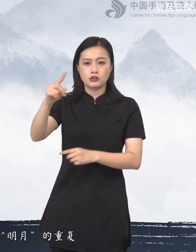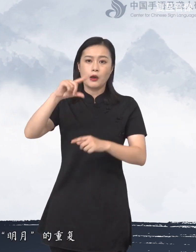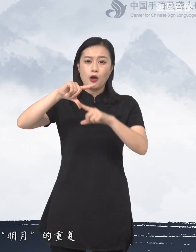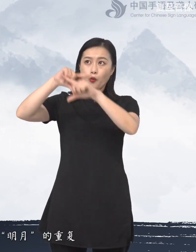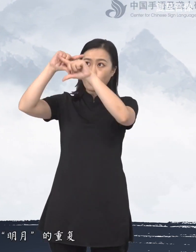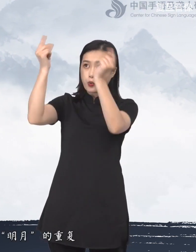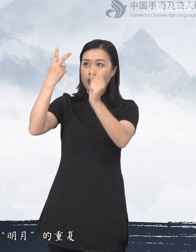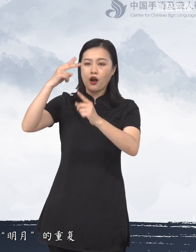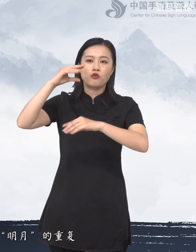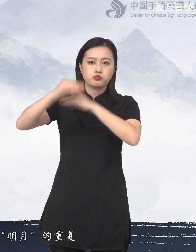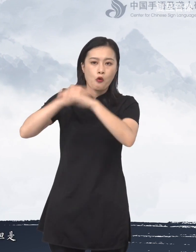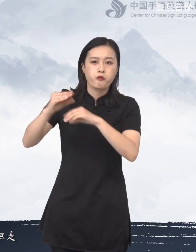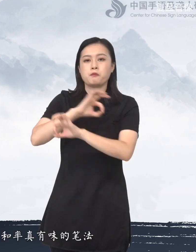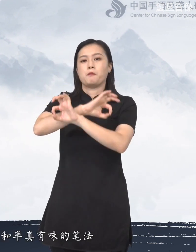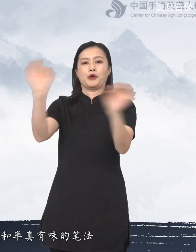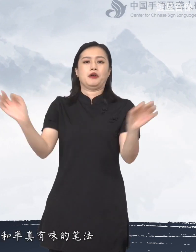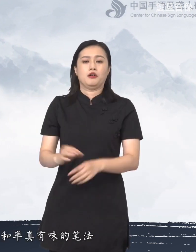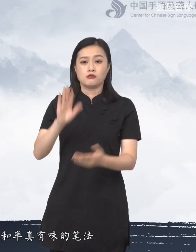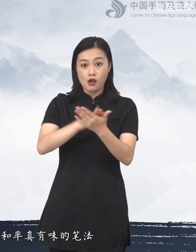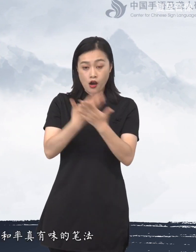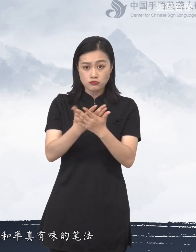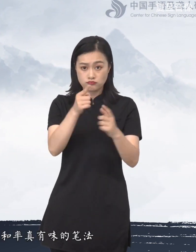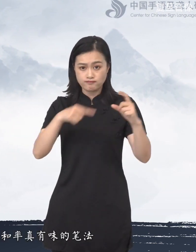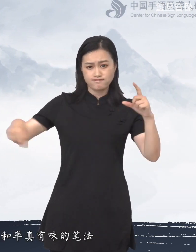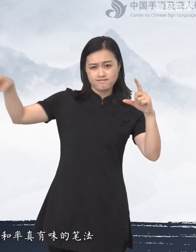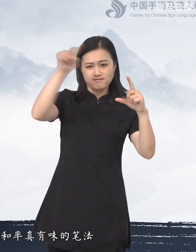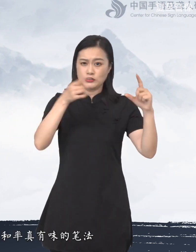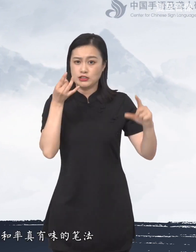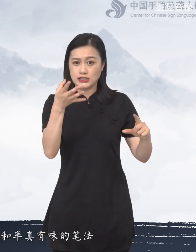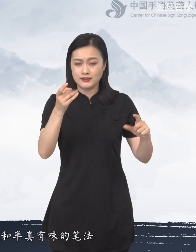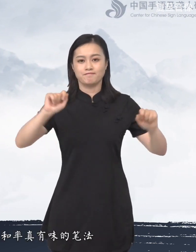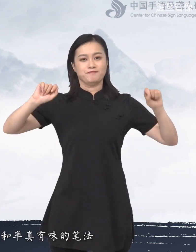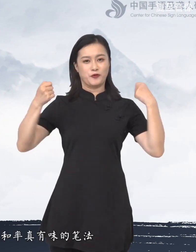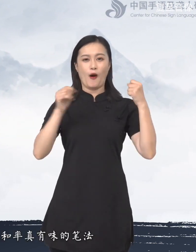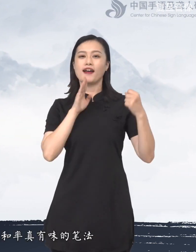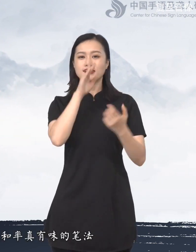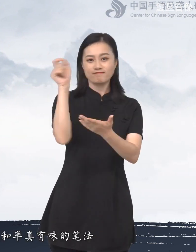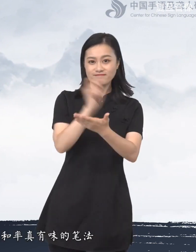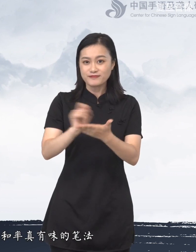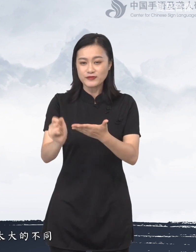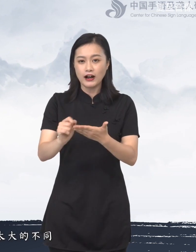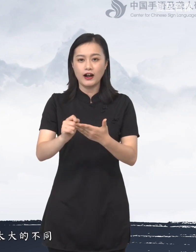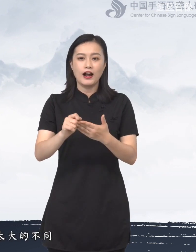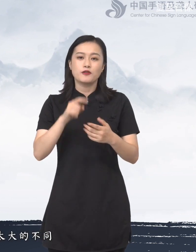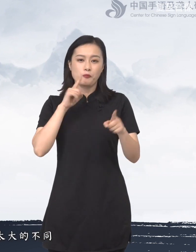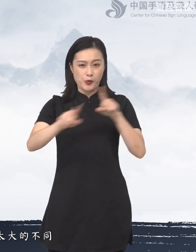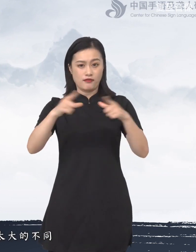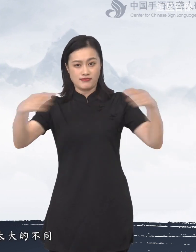明月的重复，但是整首作品的命意和率真有味的笔法却没有太大的不